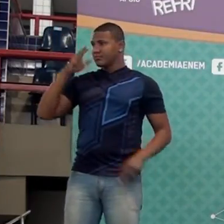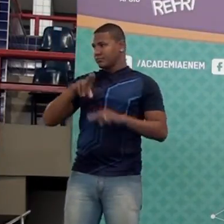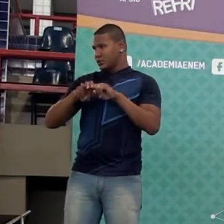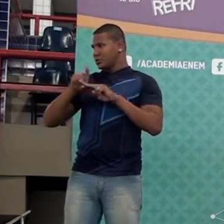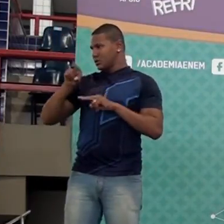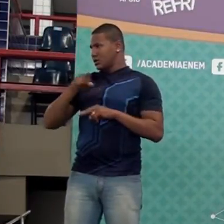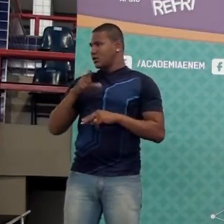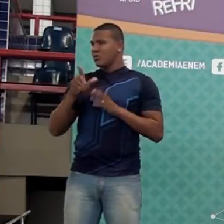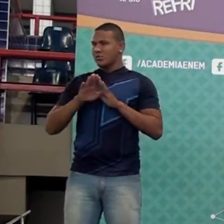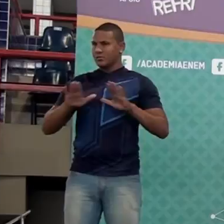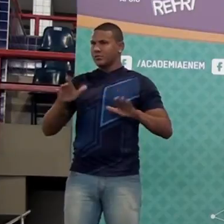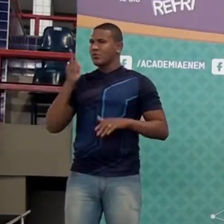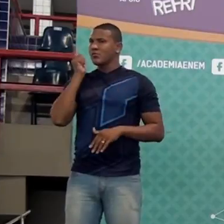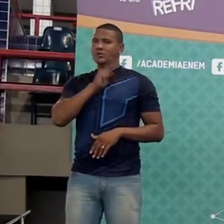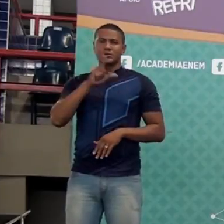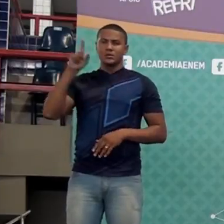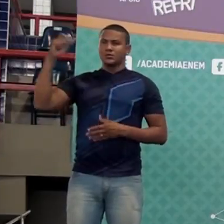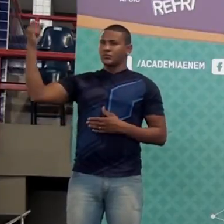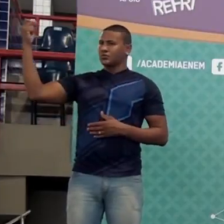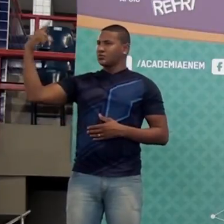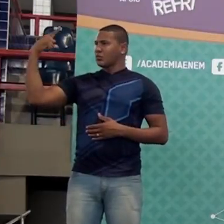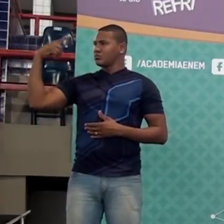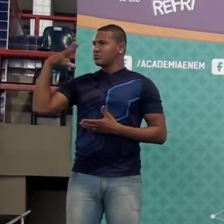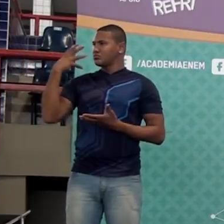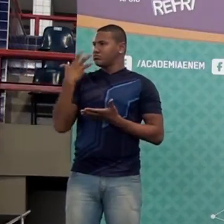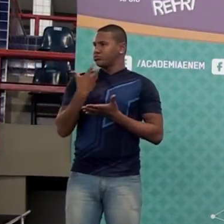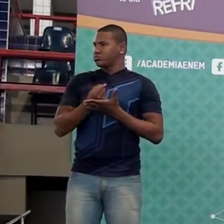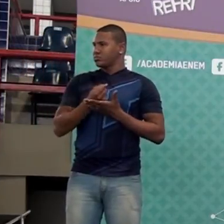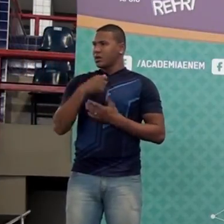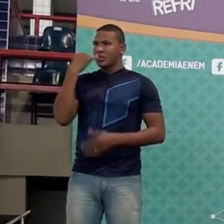solar. As principais vantagens.